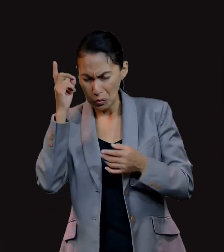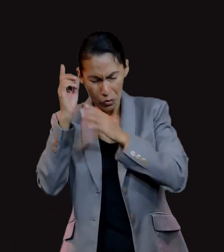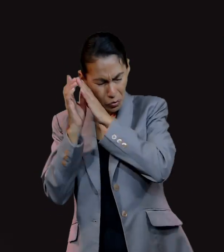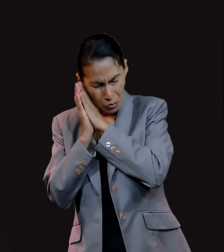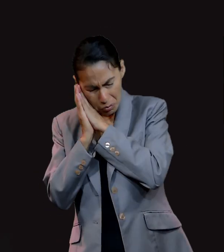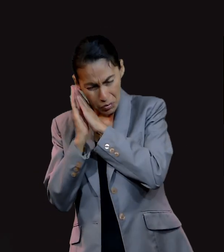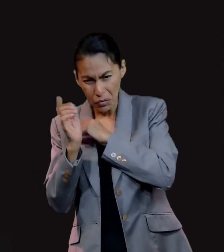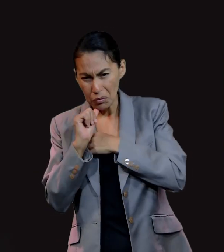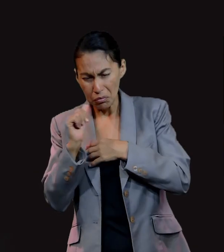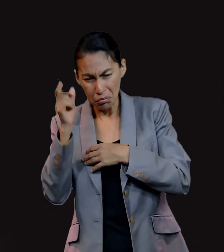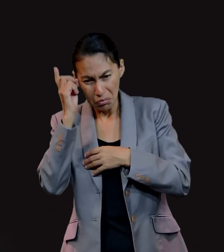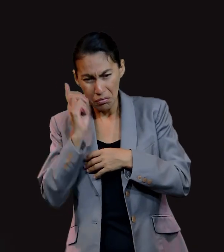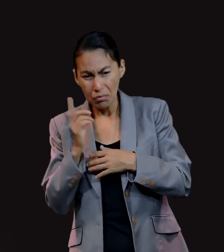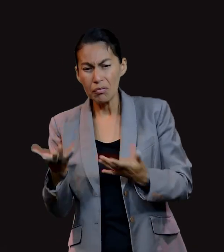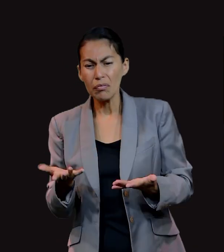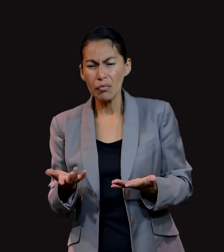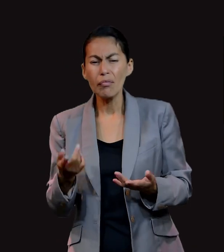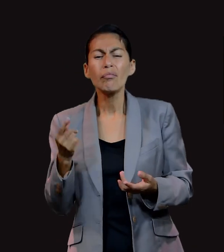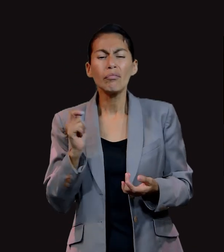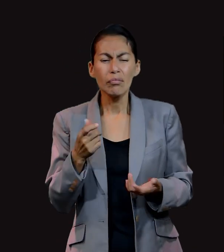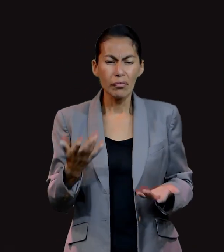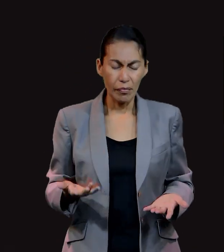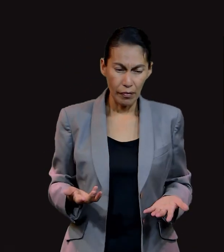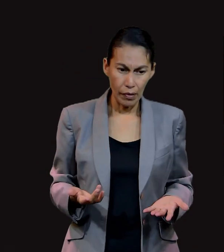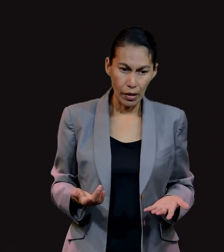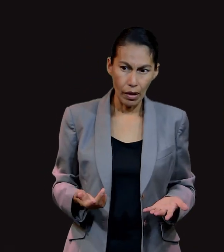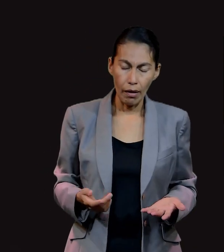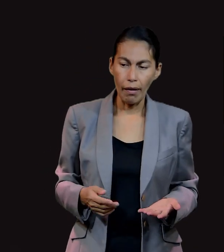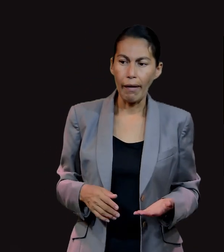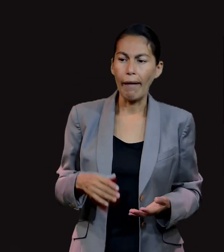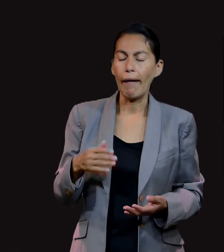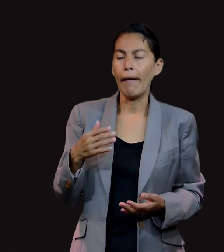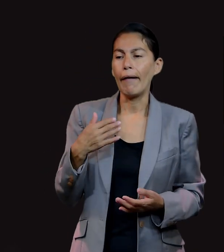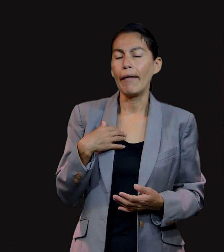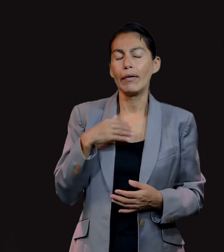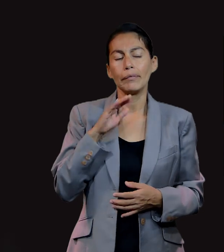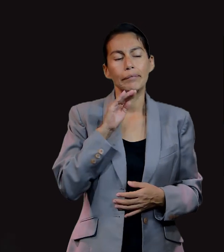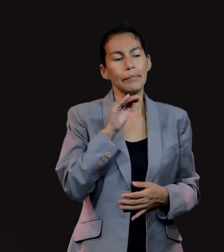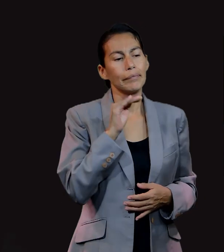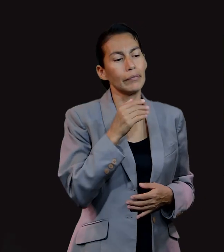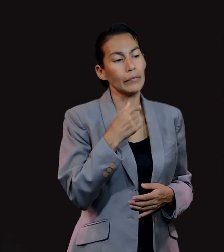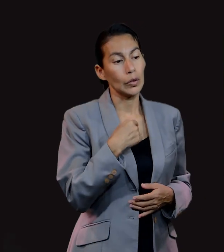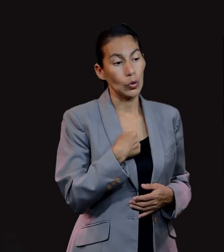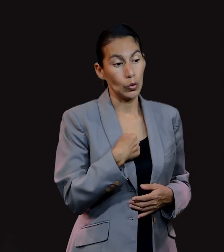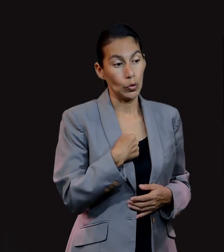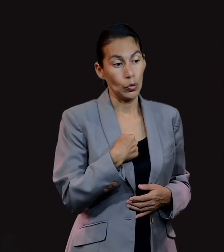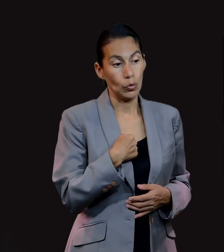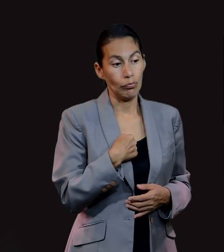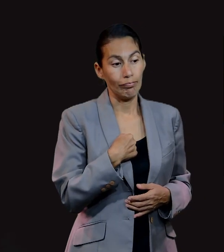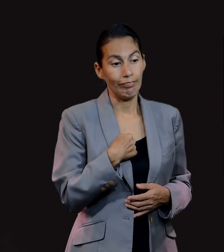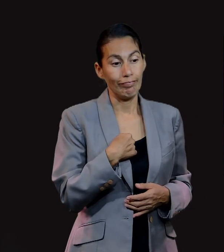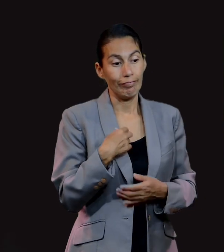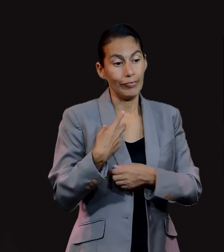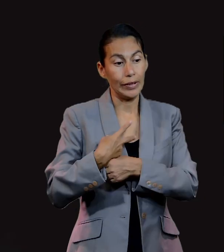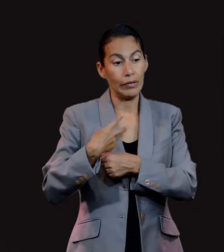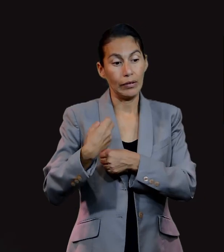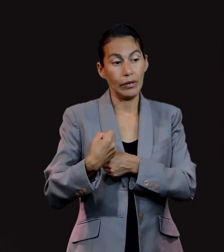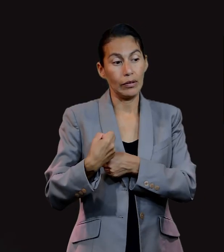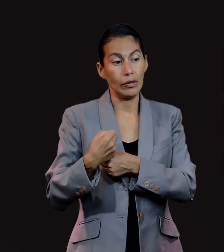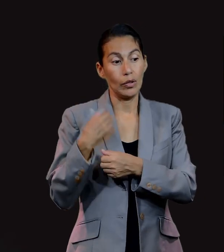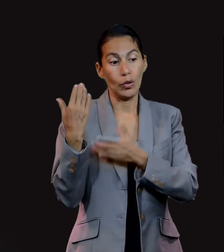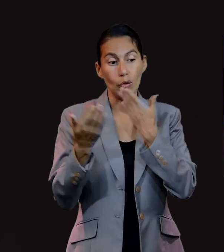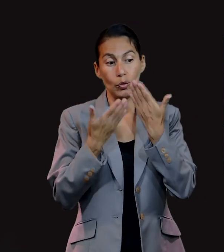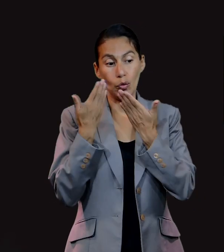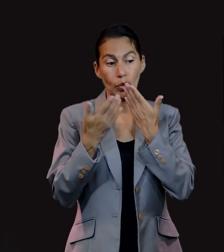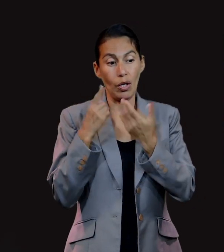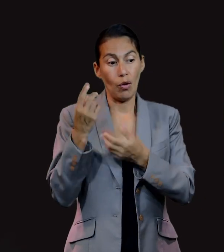se me ha presentado este y esta oportunidad de ir a estudiar a Costa Rica y entonces yo quiero saber usted si me apoya a esta decisión